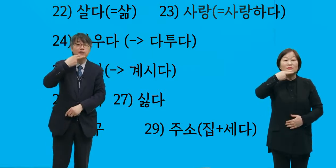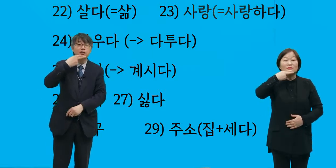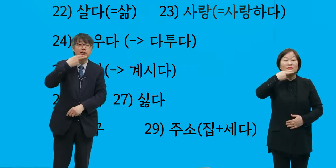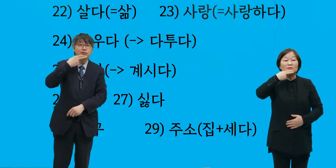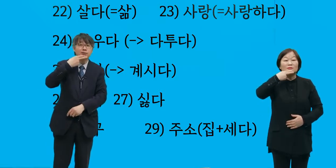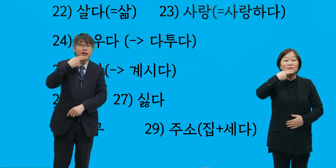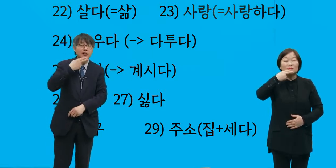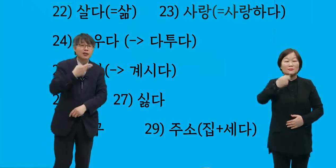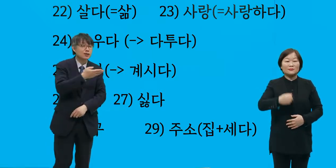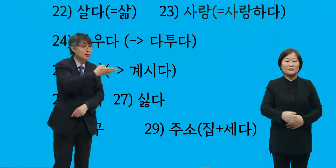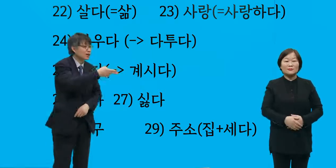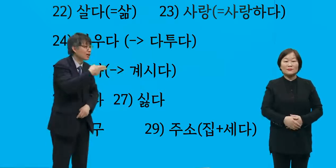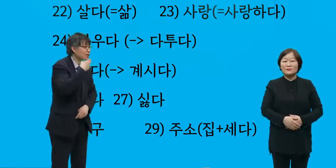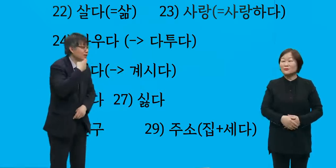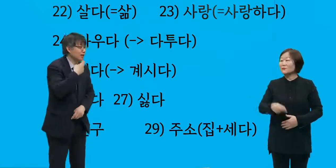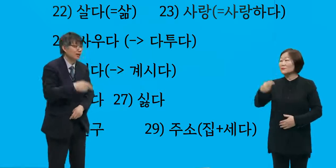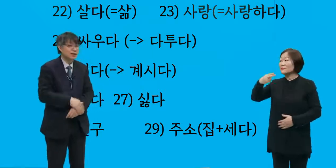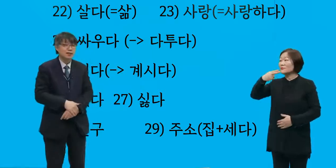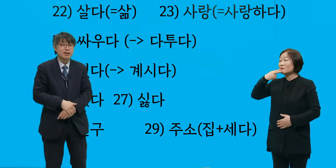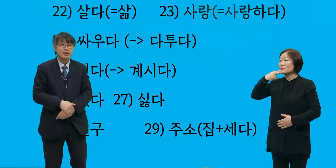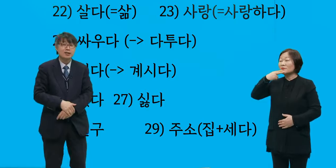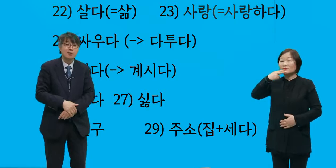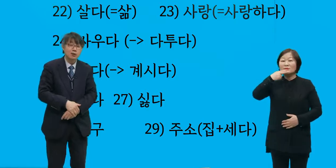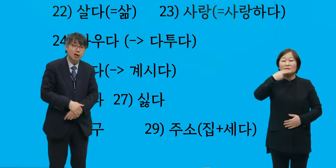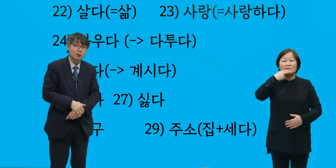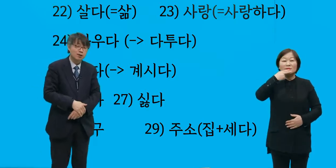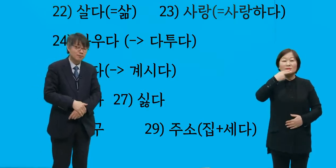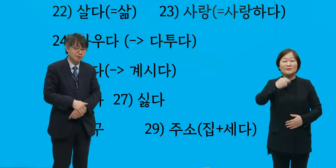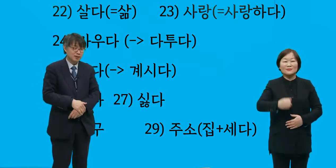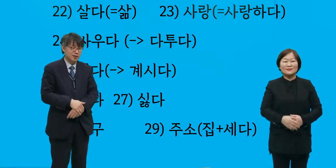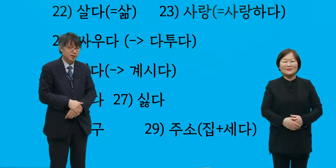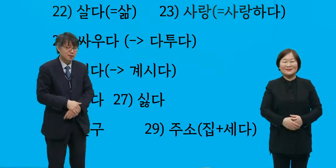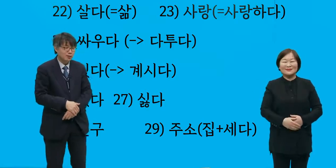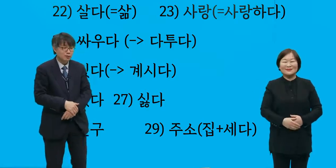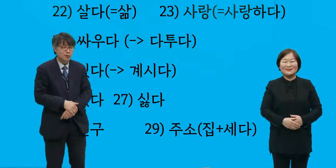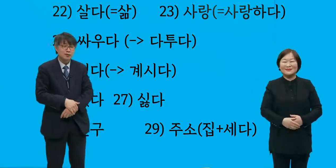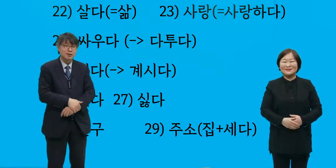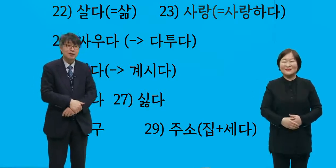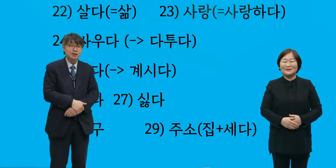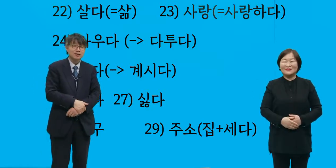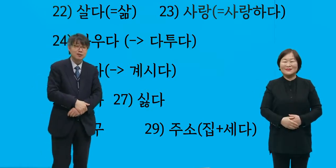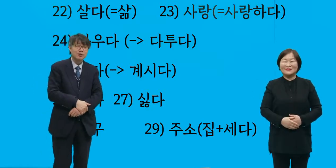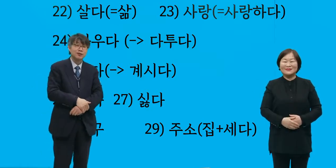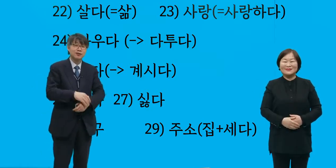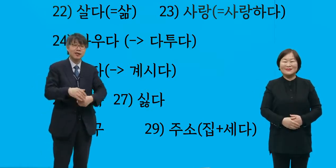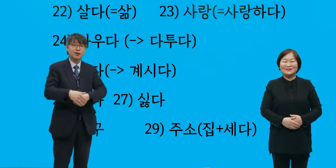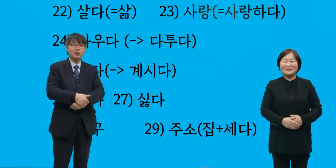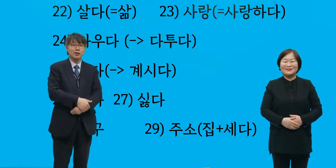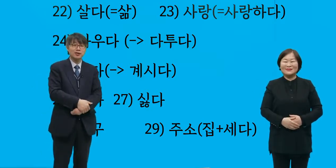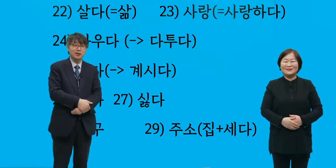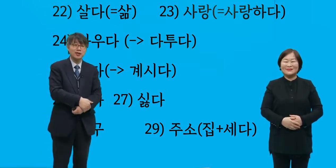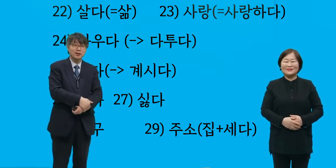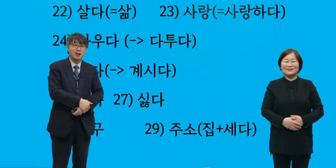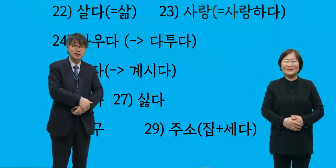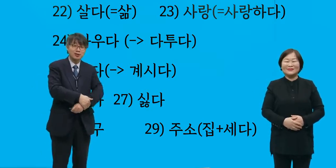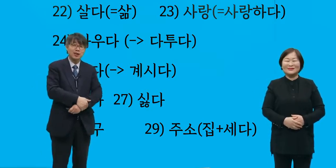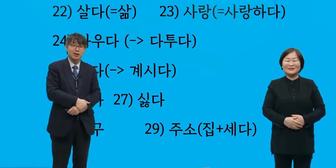이렇게 씁니다. 지금 이렇게 하셨는데 이게 뭐냐 하면 여러분 저는 학교 다닐 때 제가 저 사람